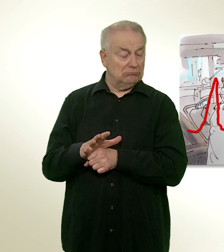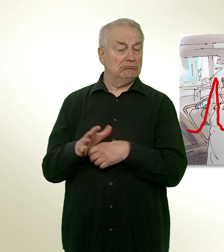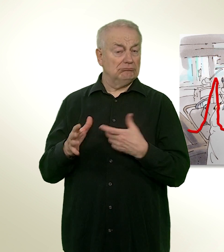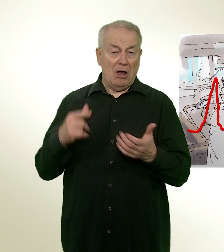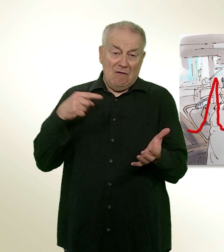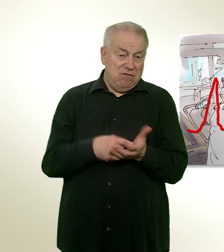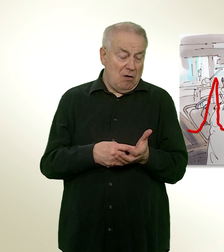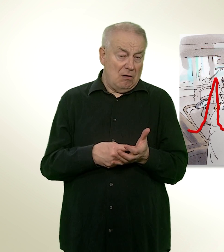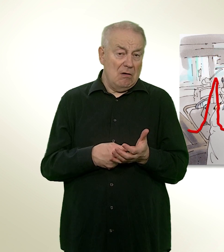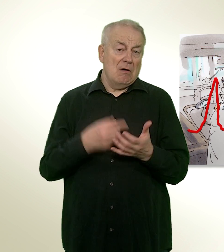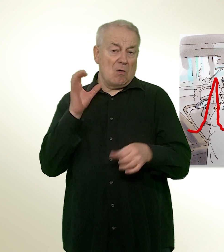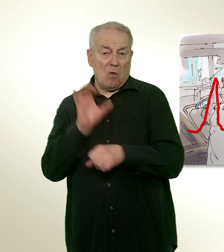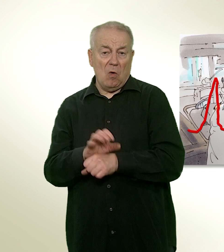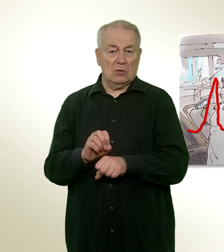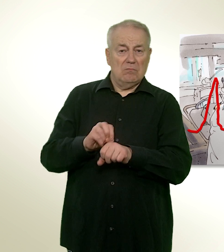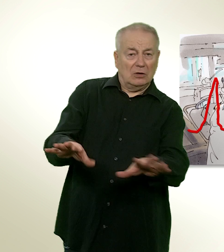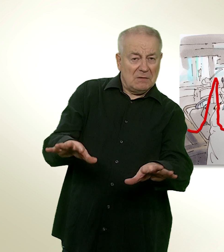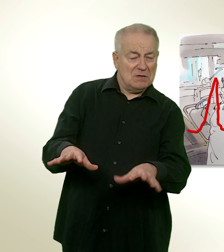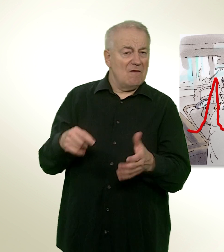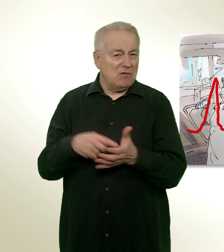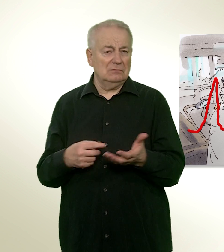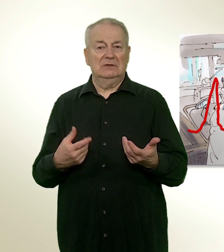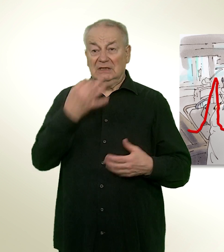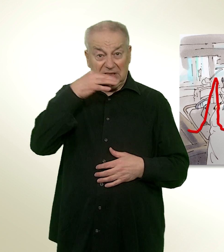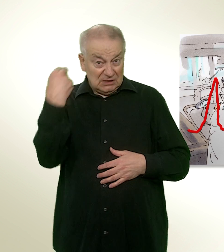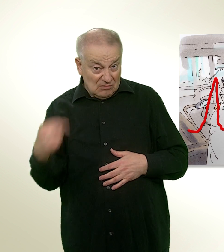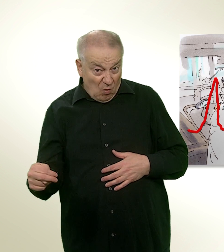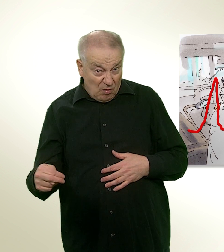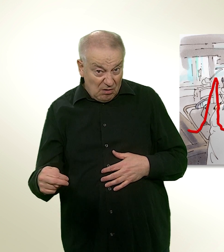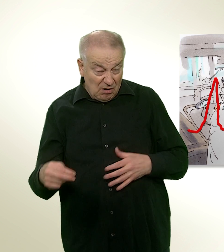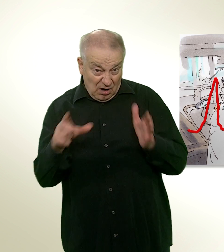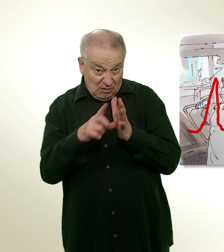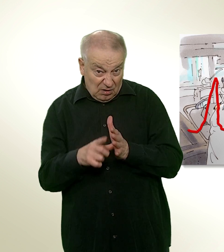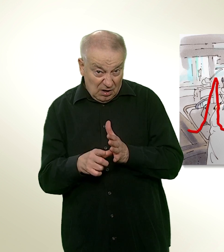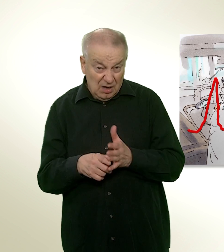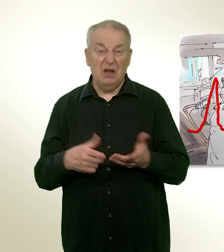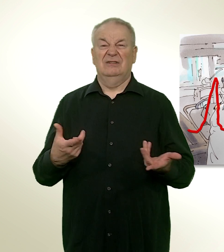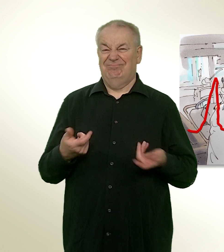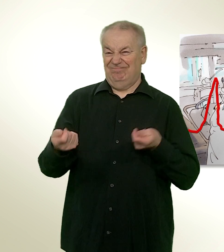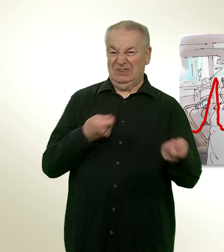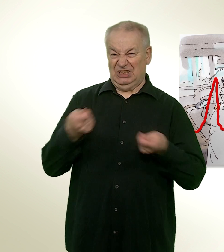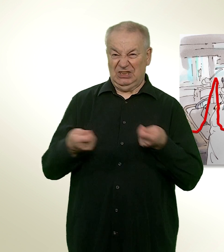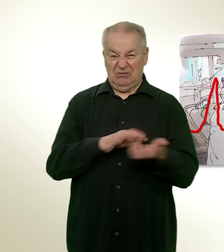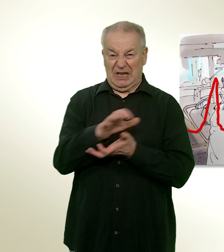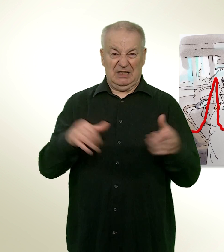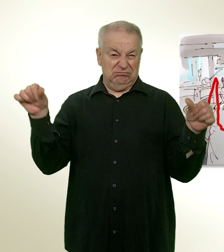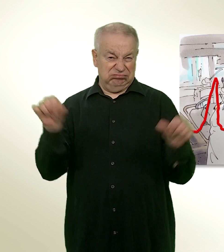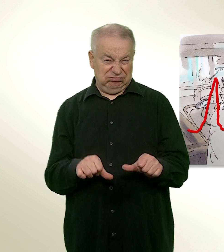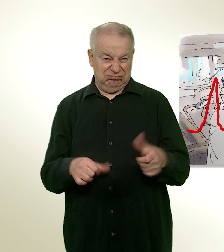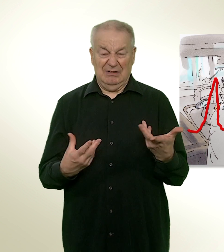nécessaire pour lutter contre la pandémie. Dire non à la loi mettrait en péril la gestion de la crise. Il ne saurait être question